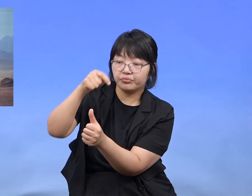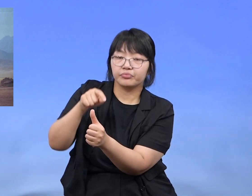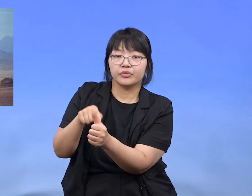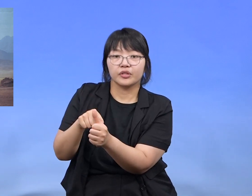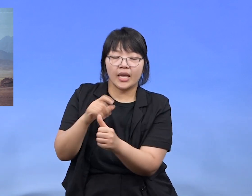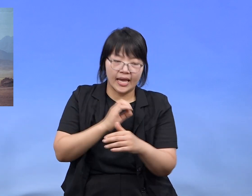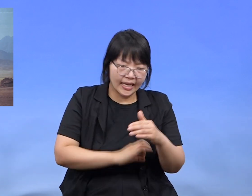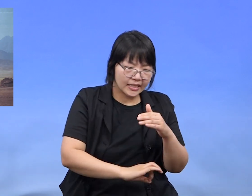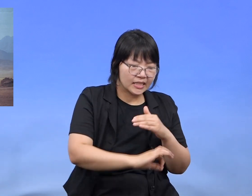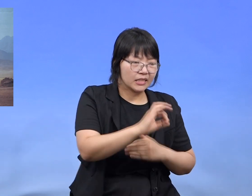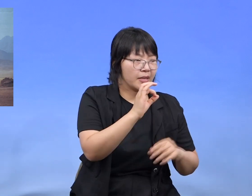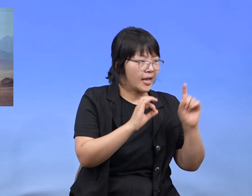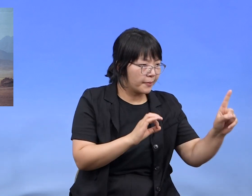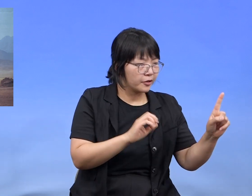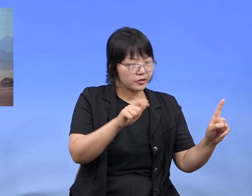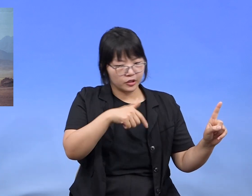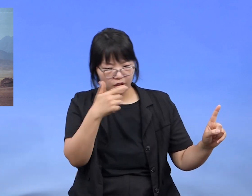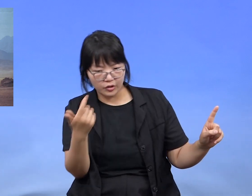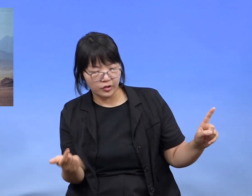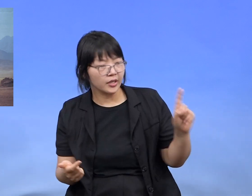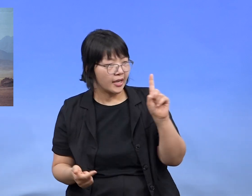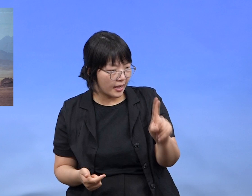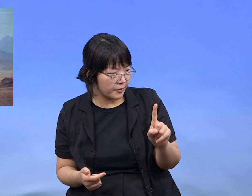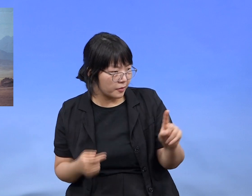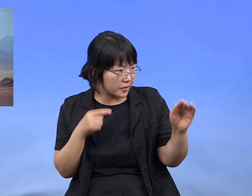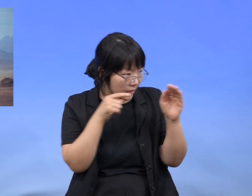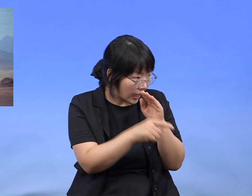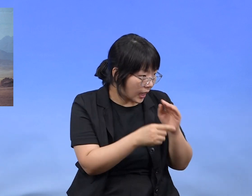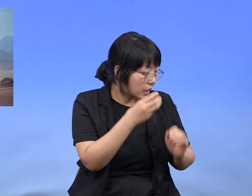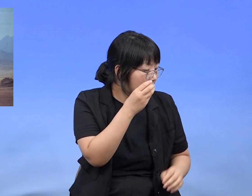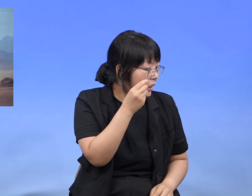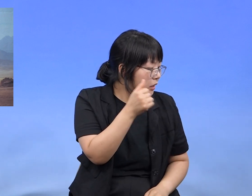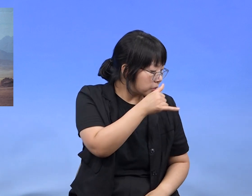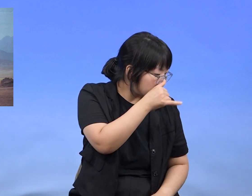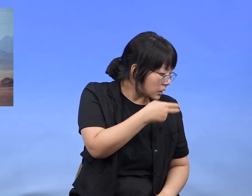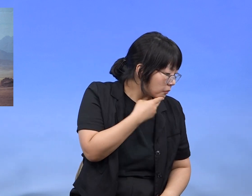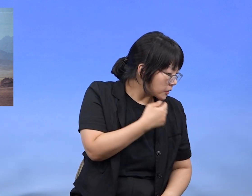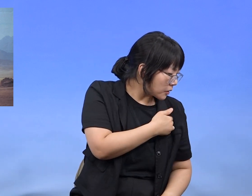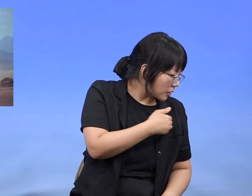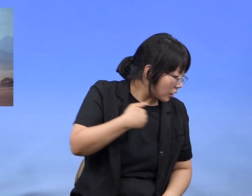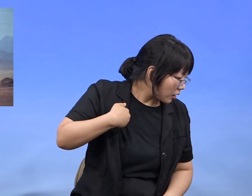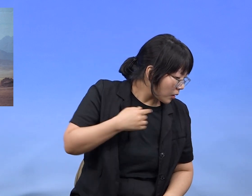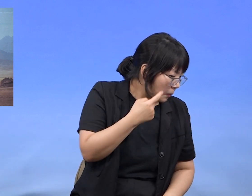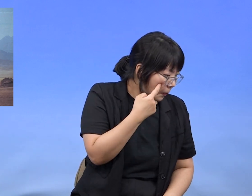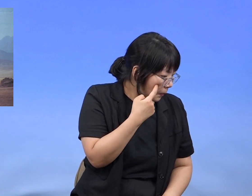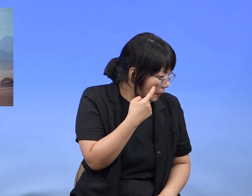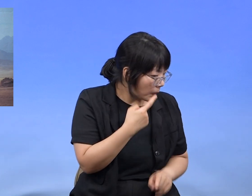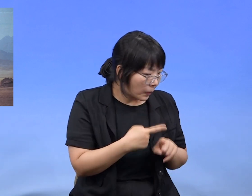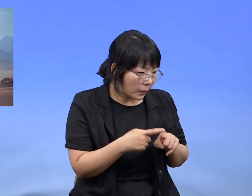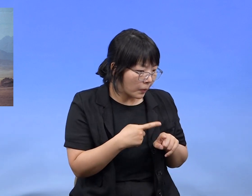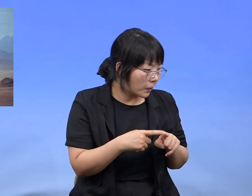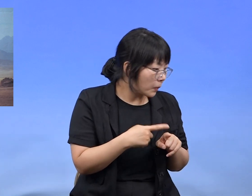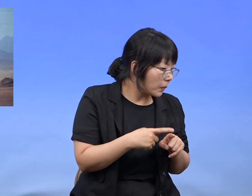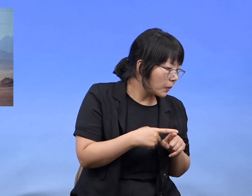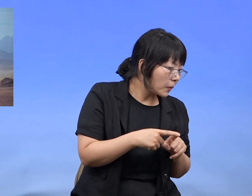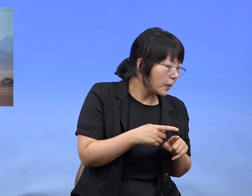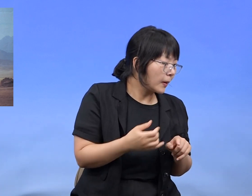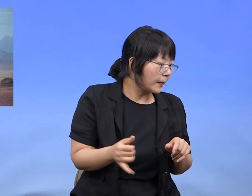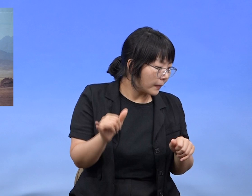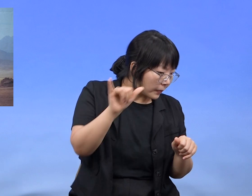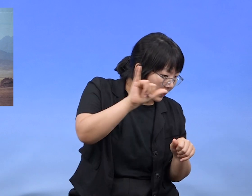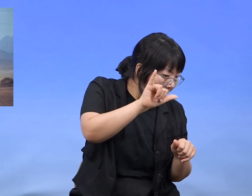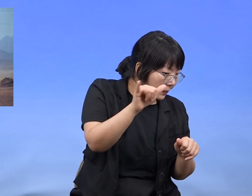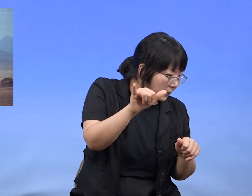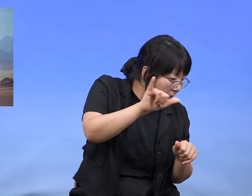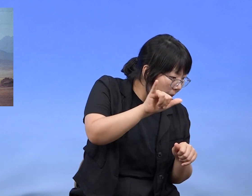번씩 금촛대를 살펴 기름이 떨어지지 않았는지, 그래서 불이 꺼지지 않도록 해야